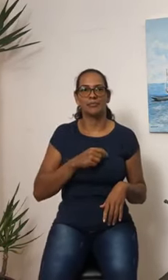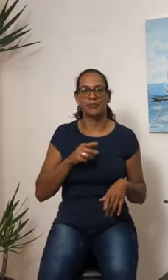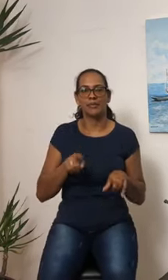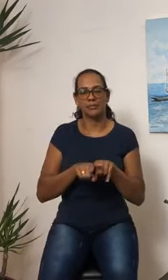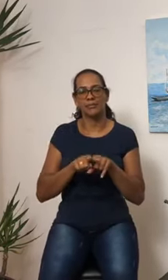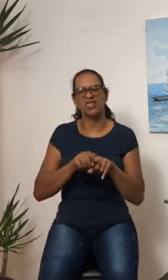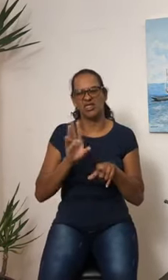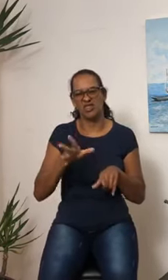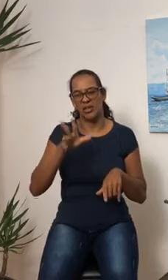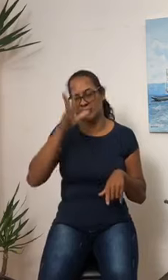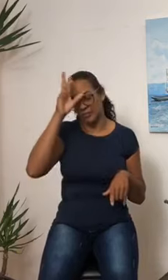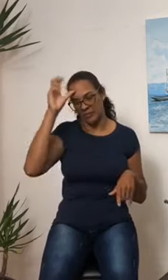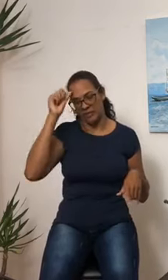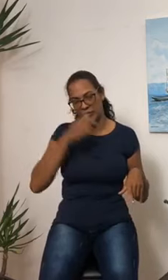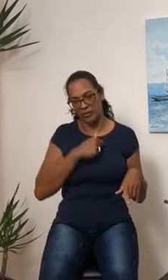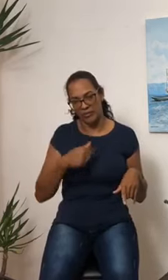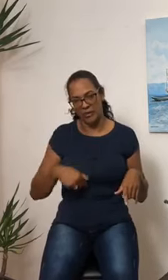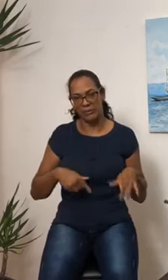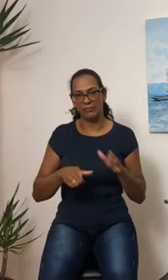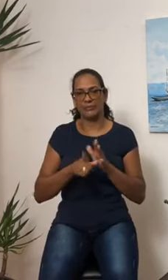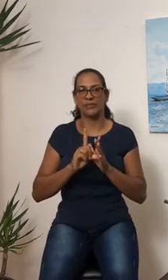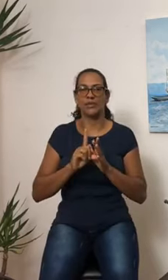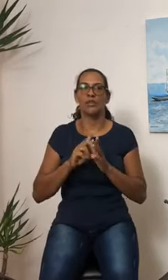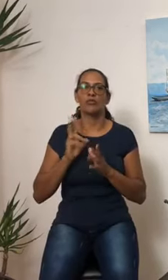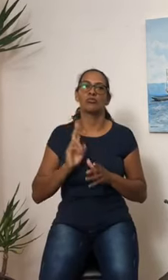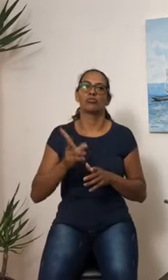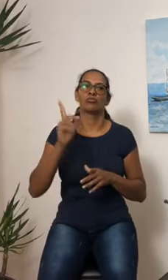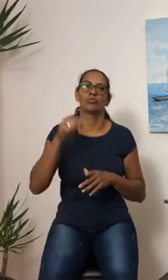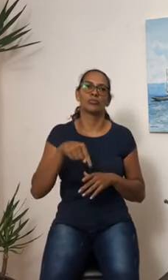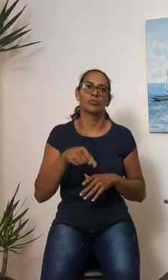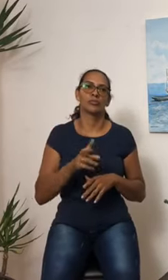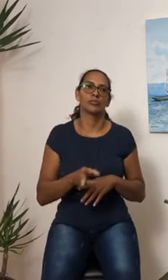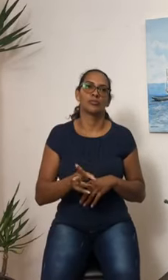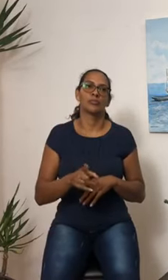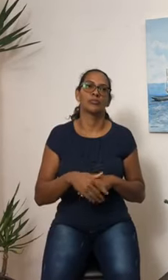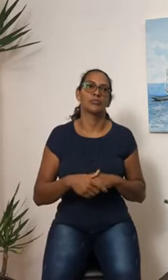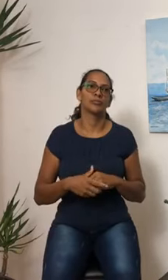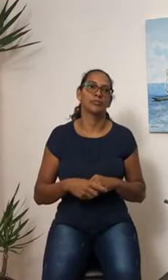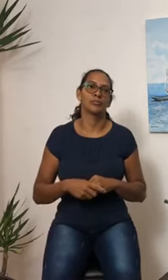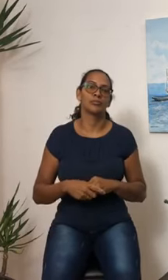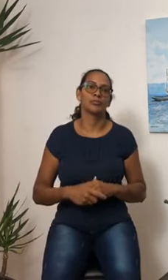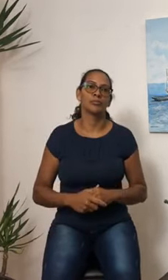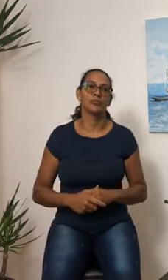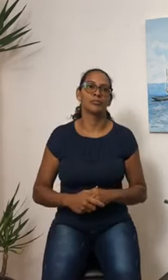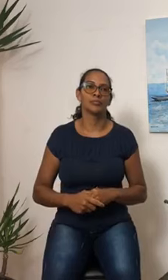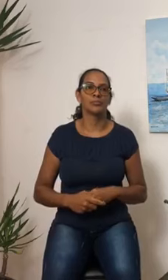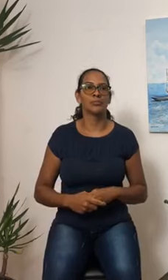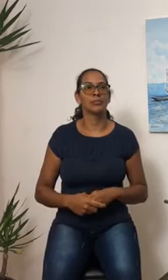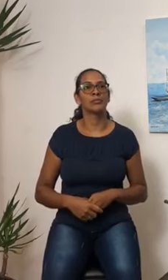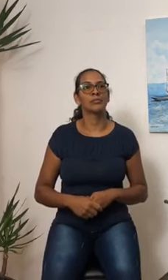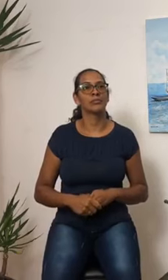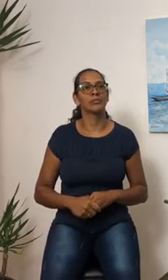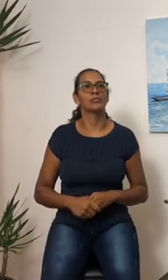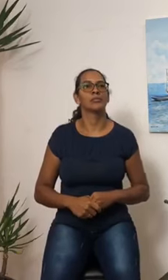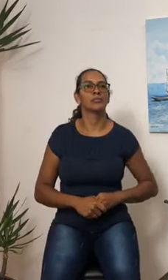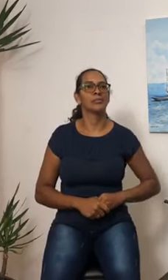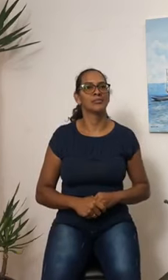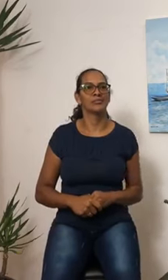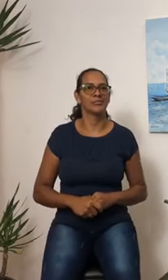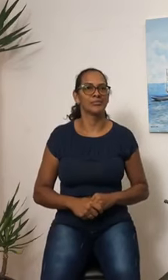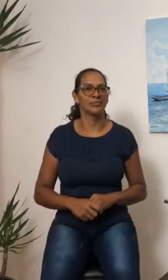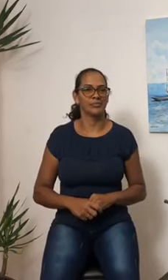governante. Então, eu vou continuar aqui com todos vocês. A próxima pergunta é aquela de se o pessoal querer, insistindo que você